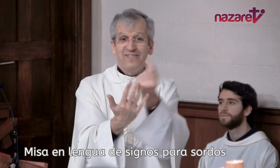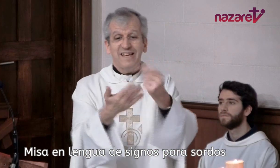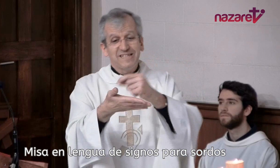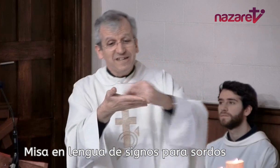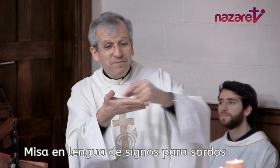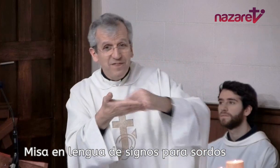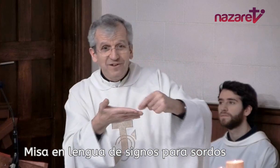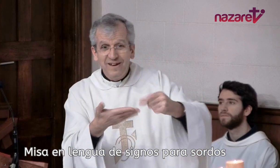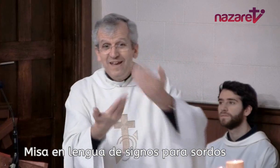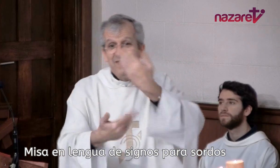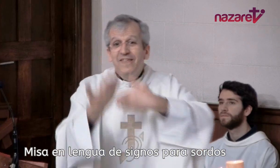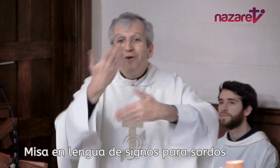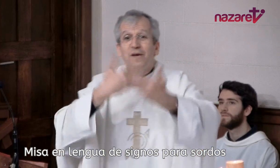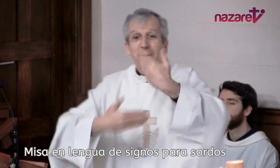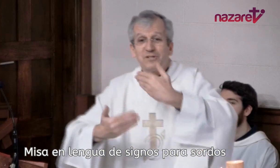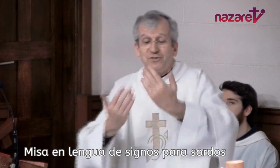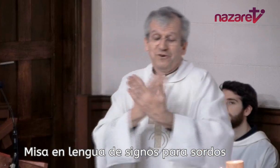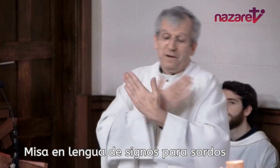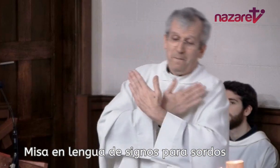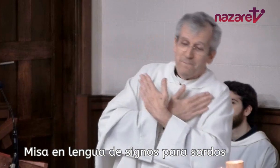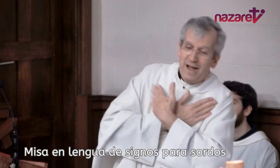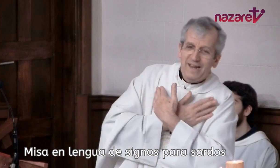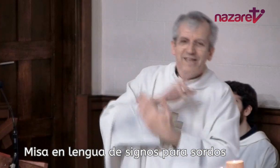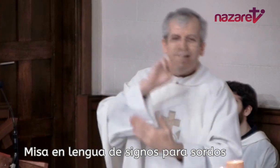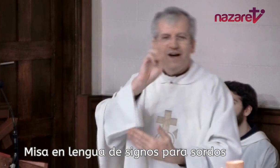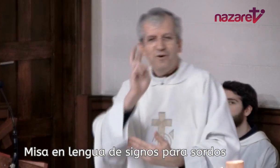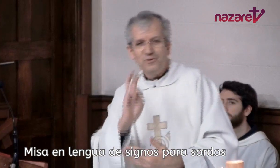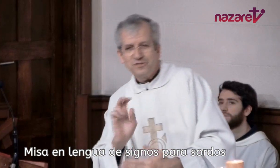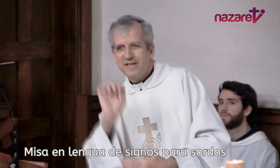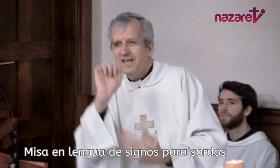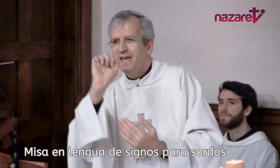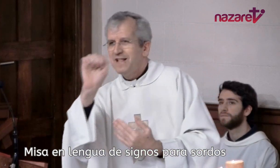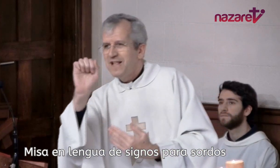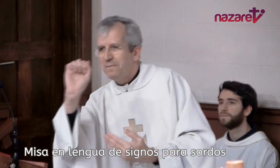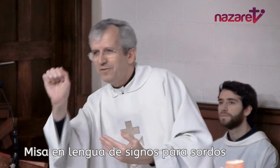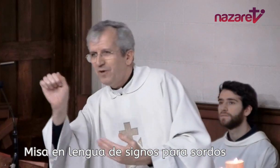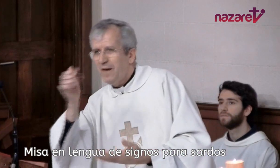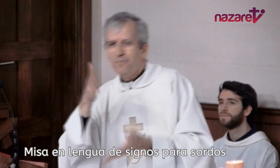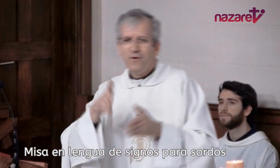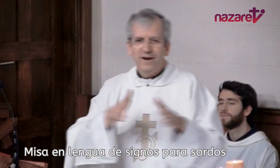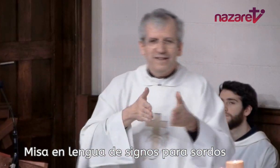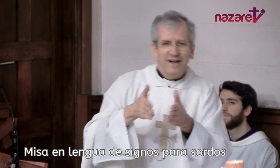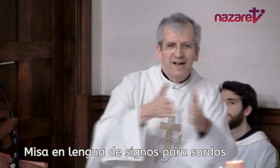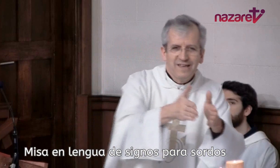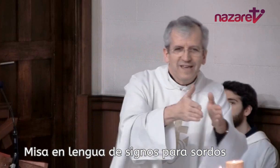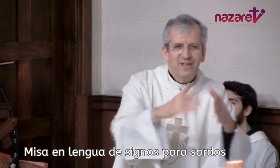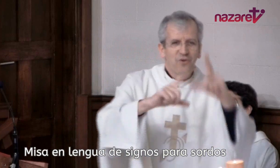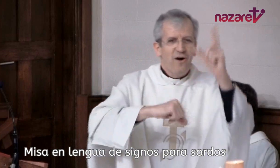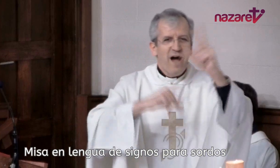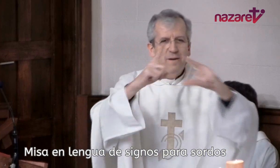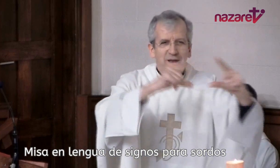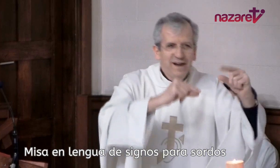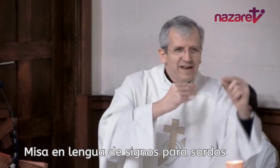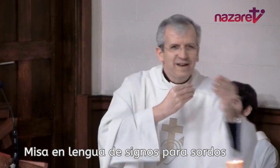descripción de lo que pasó. María, José, llamando a la puerta, yendo a Belén,